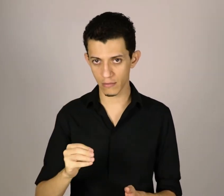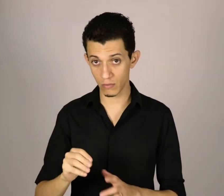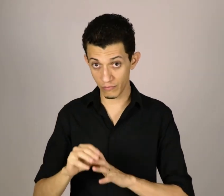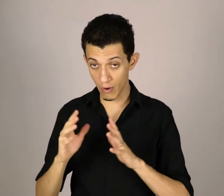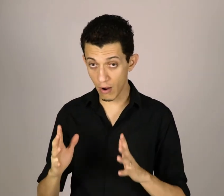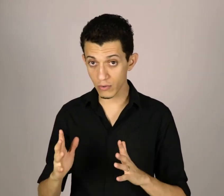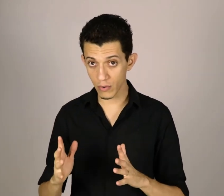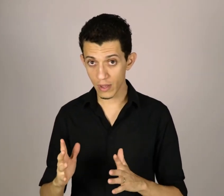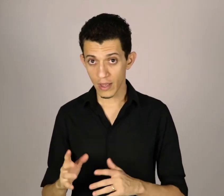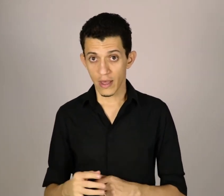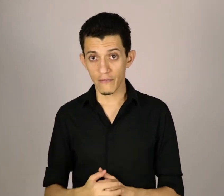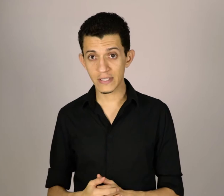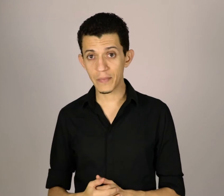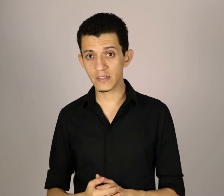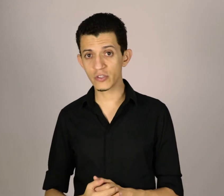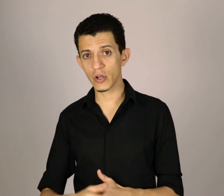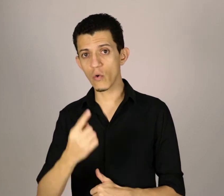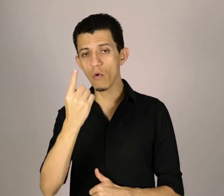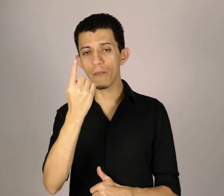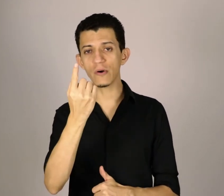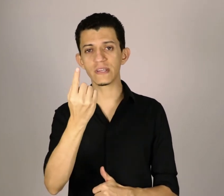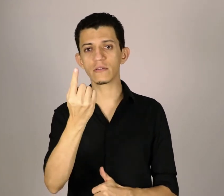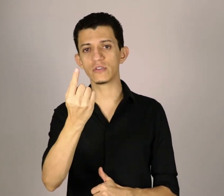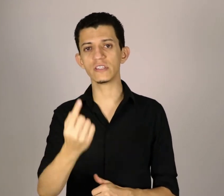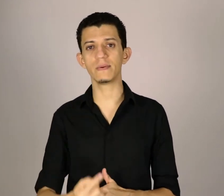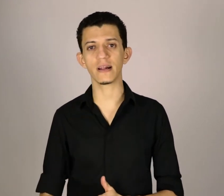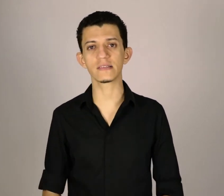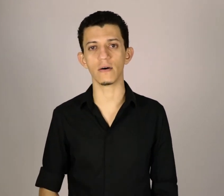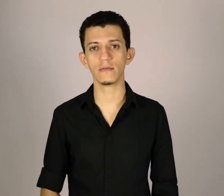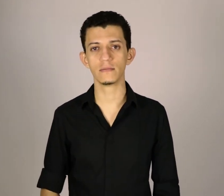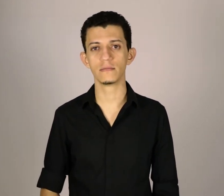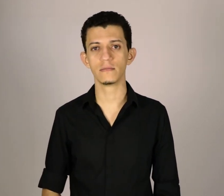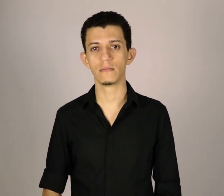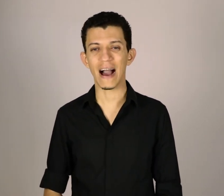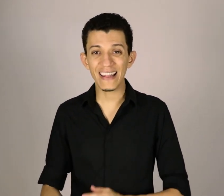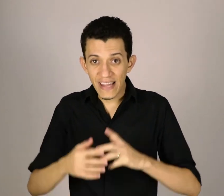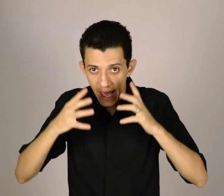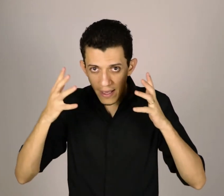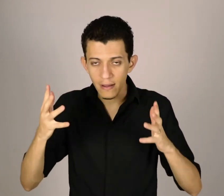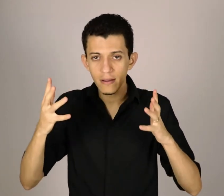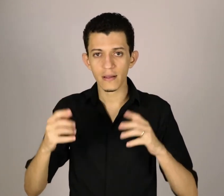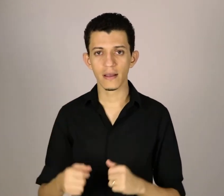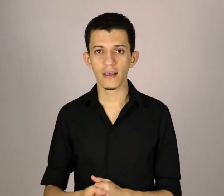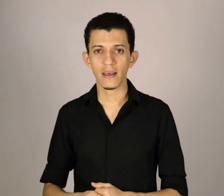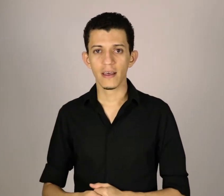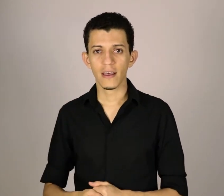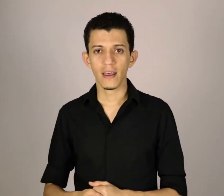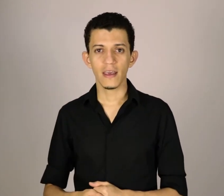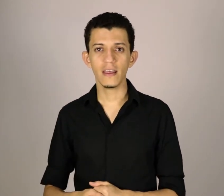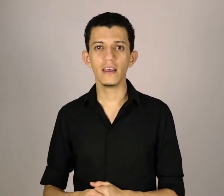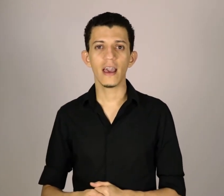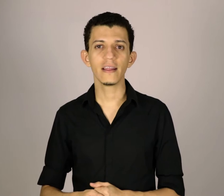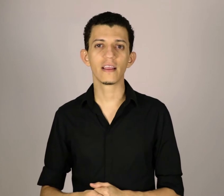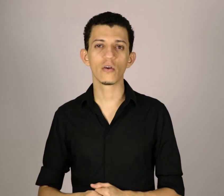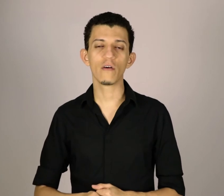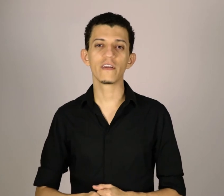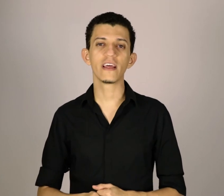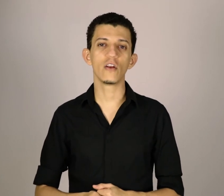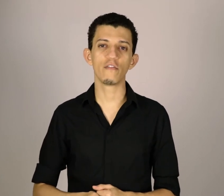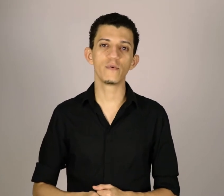nível alto, você precisa de 1% de inspiração, a ideia, e então